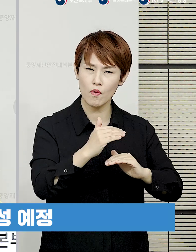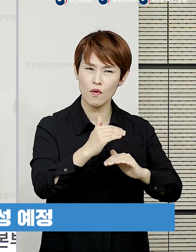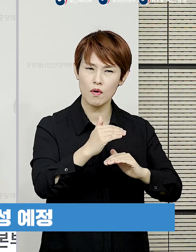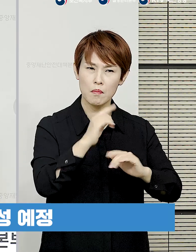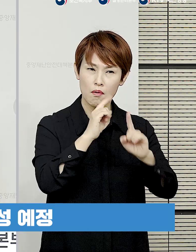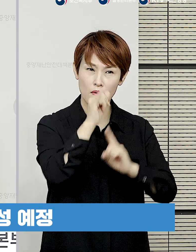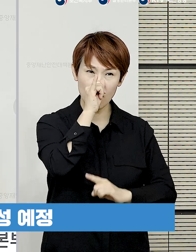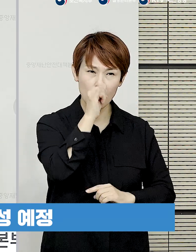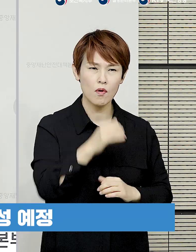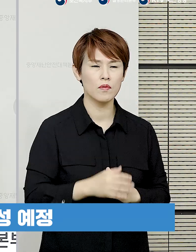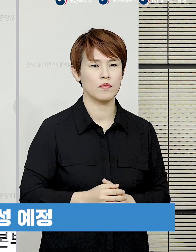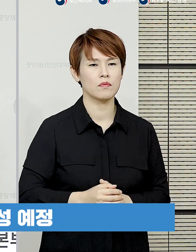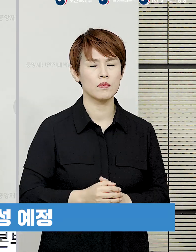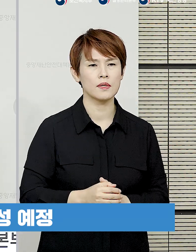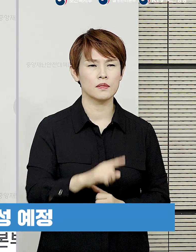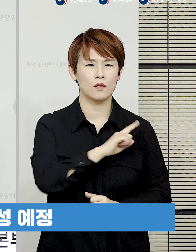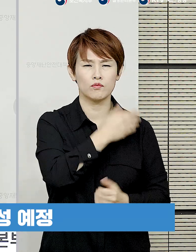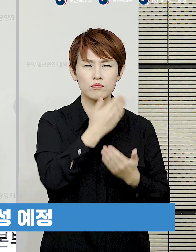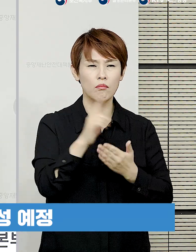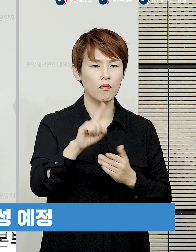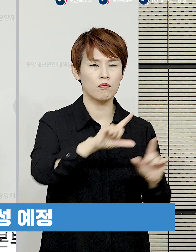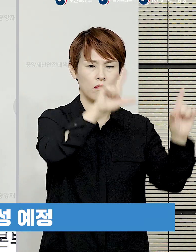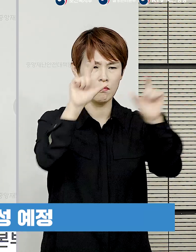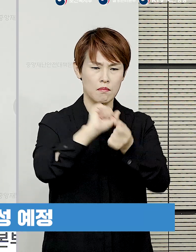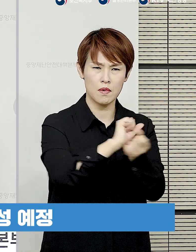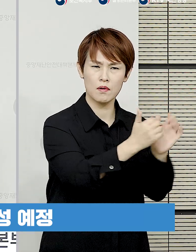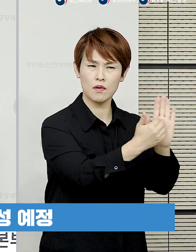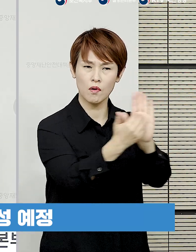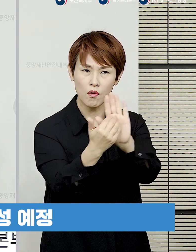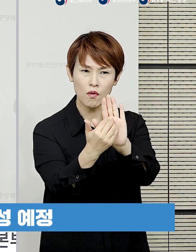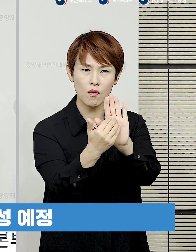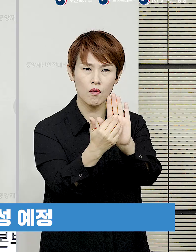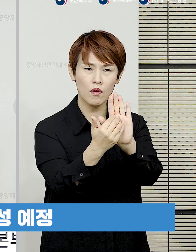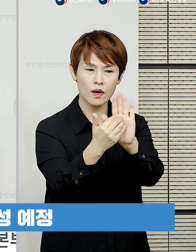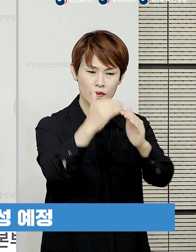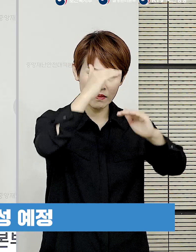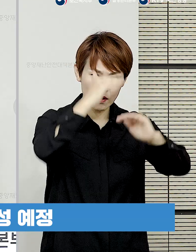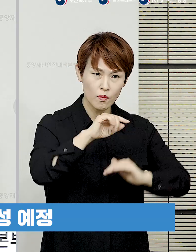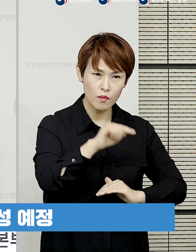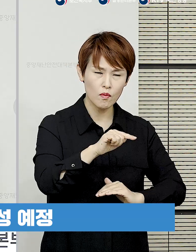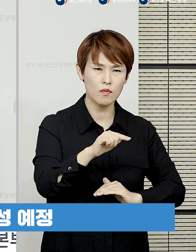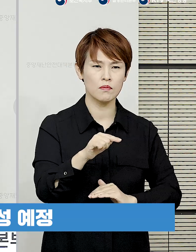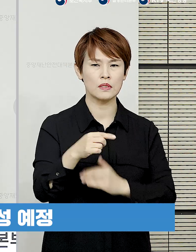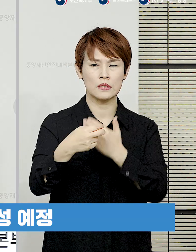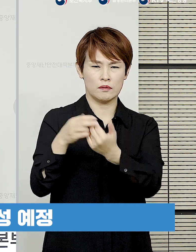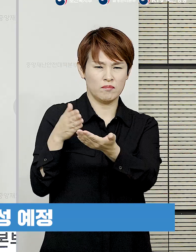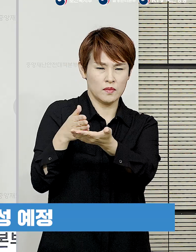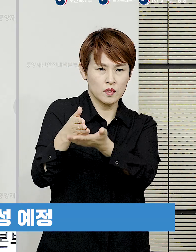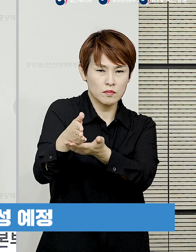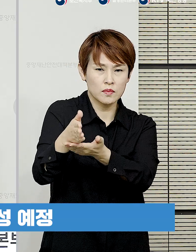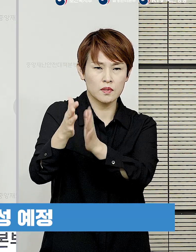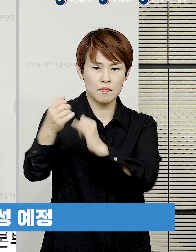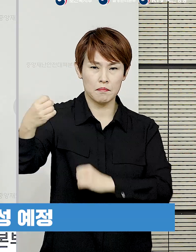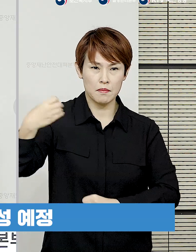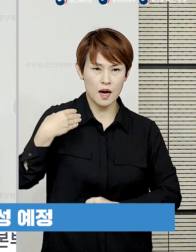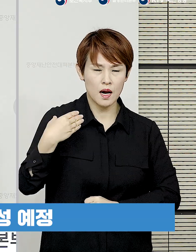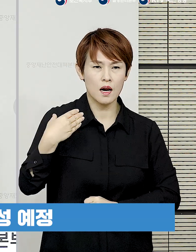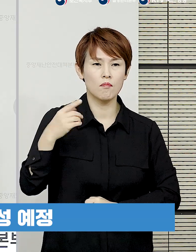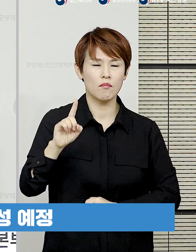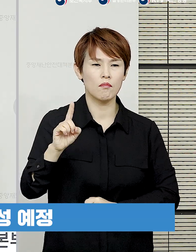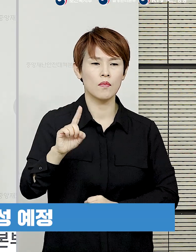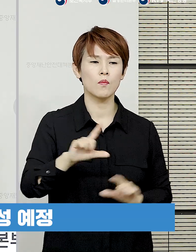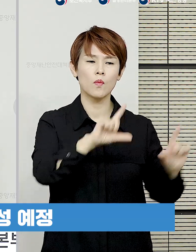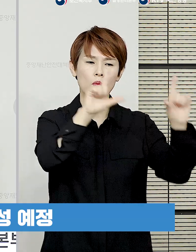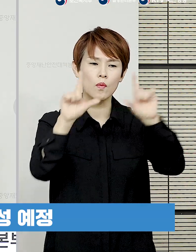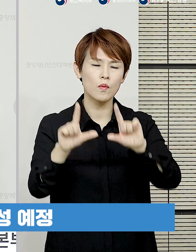방역의 수칙들이 전문가들과 의학적 감염학적 전문가들이 말하는 일상생활에서 감내되는